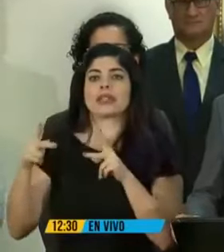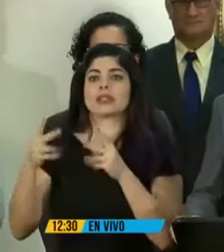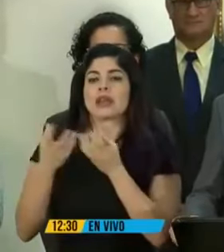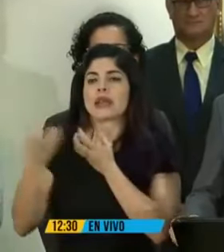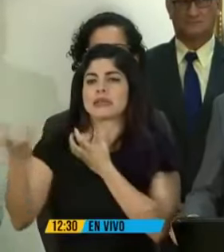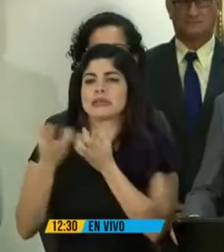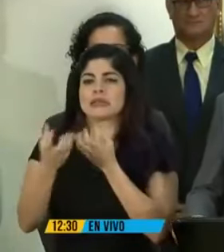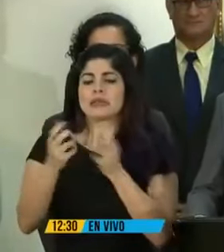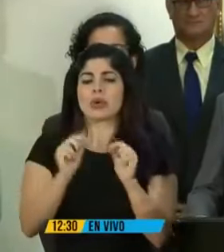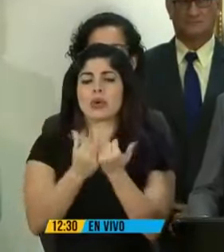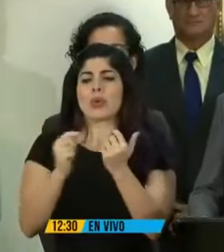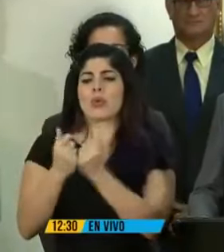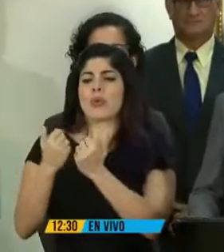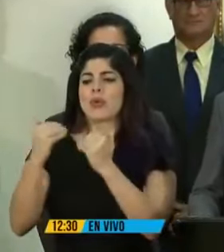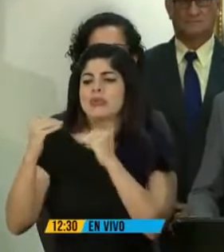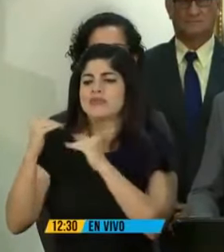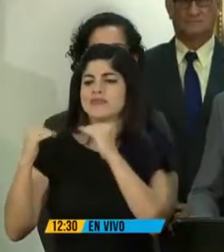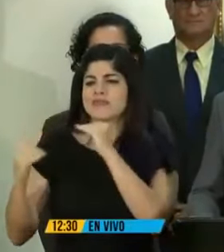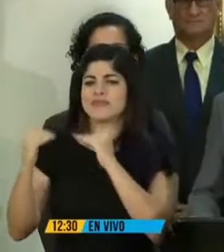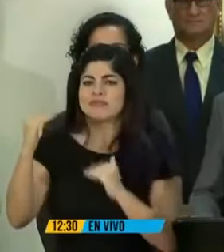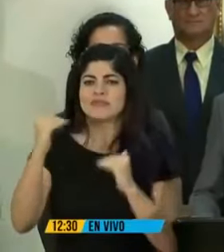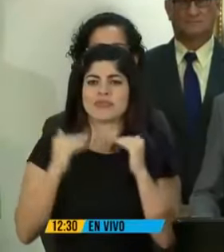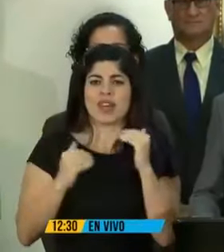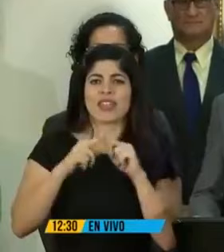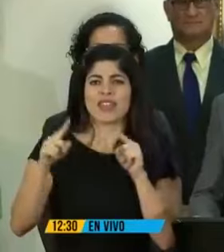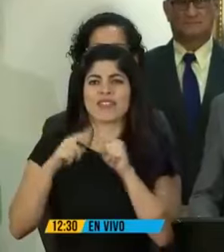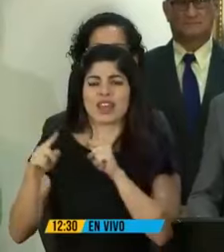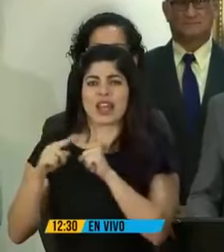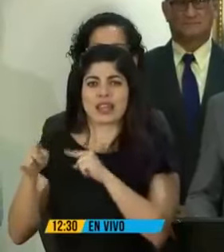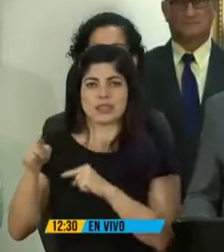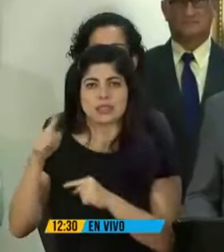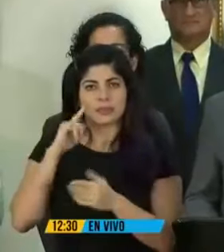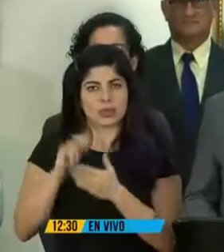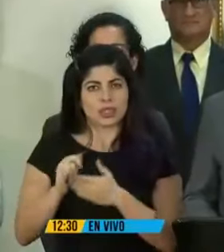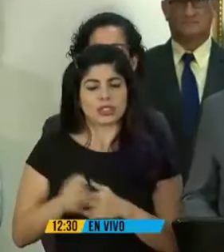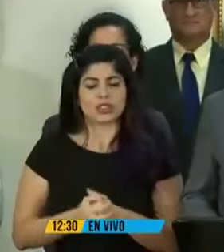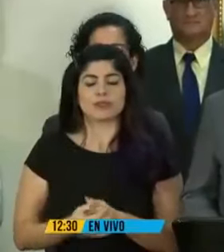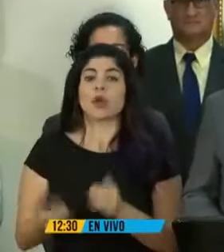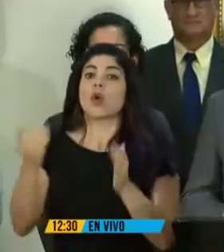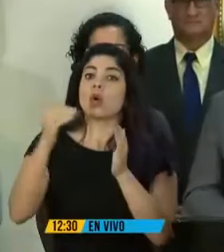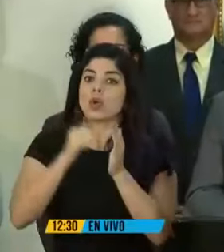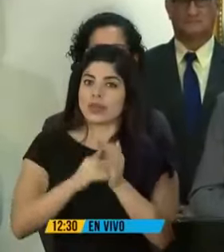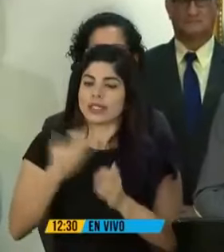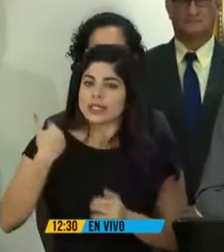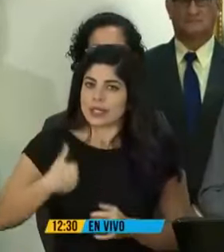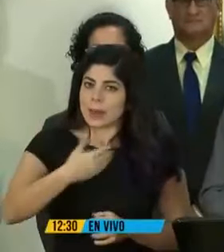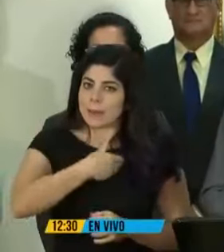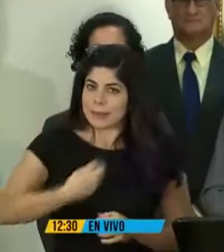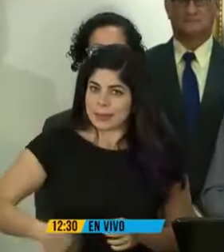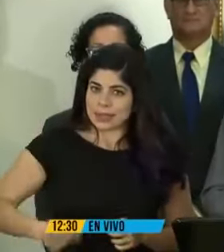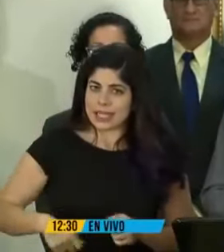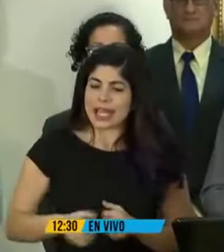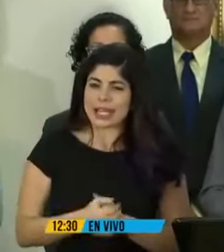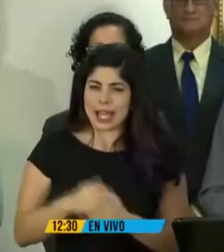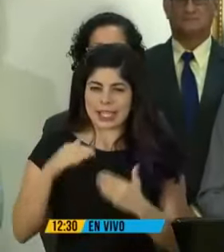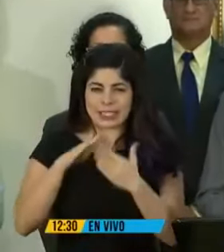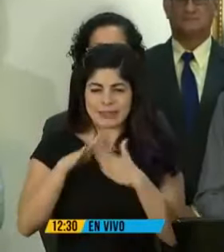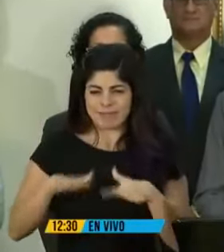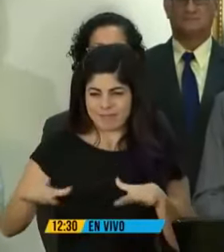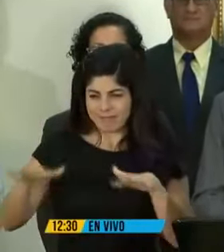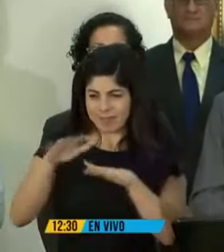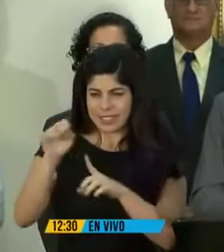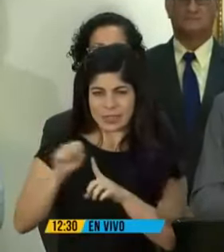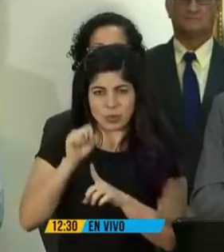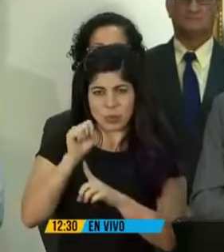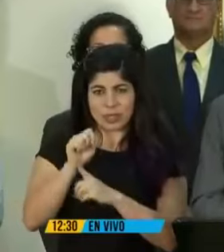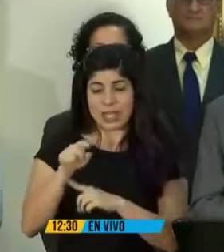estratificarla en bloques con marcadas diferencias. De nuevo, señor presidente, frente a este hecho que